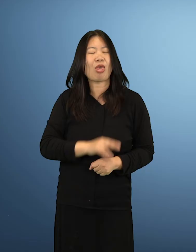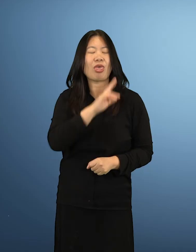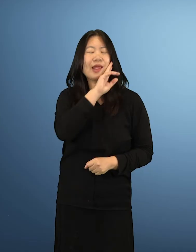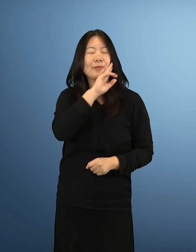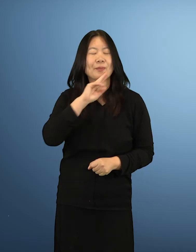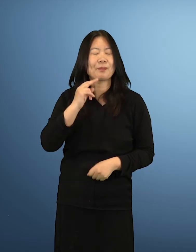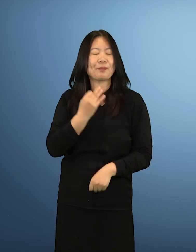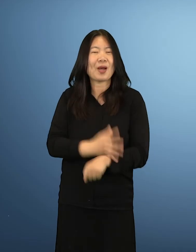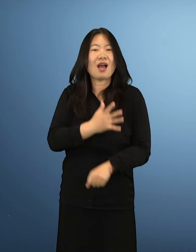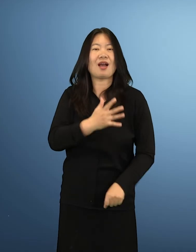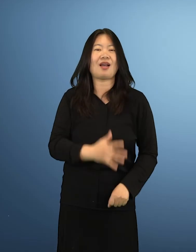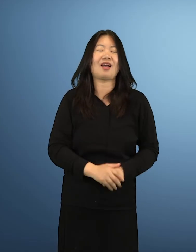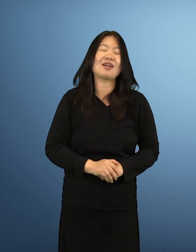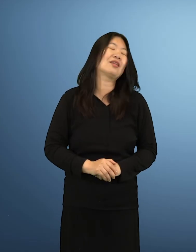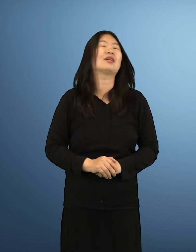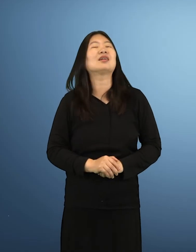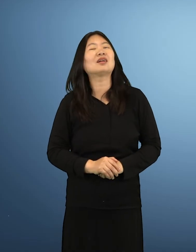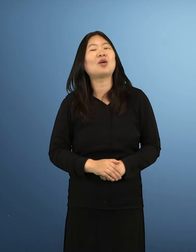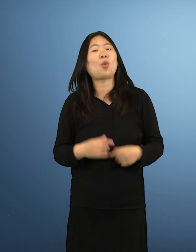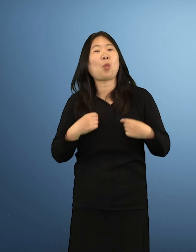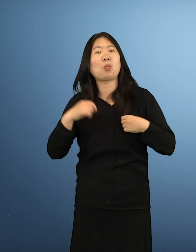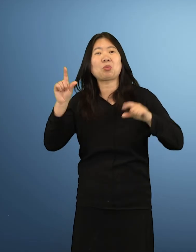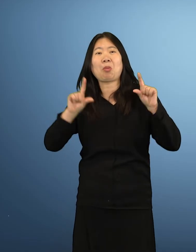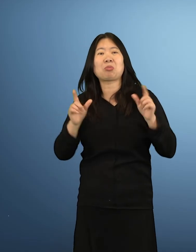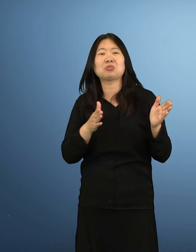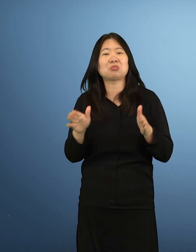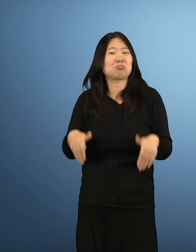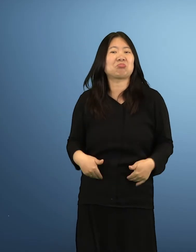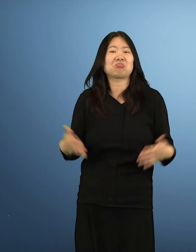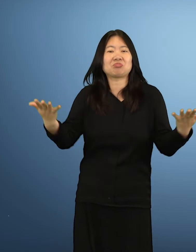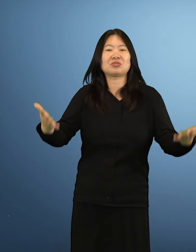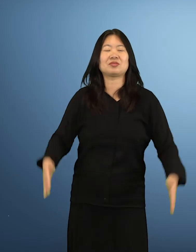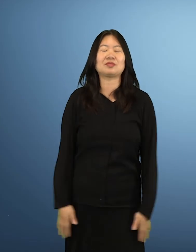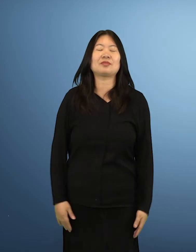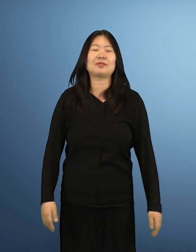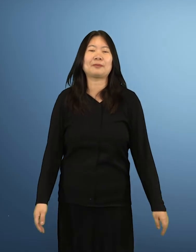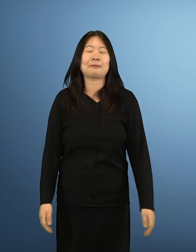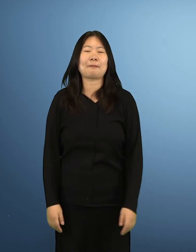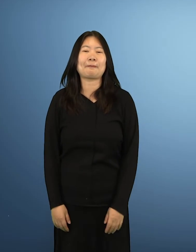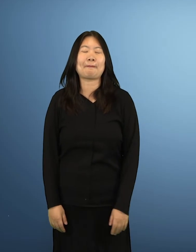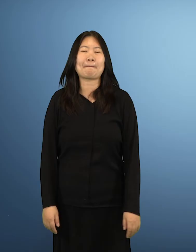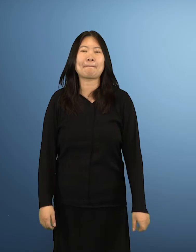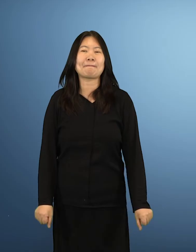편하더라고요. 뭐 옷차림 신경 쓸 필요도 없고.